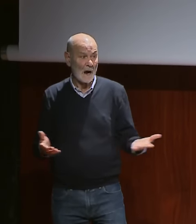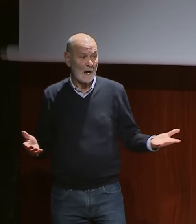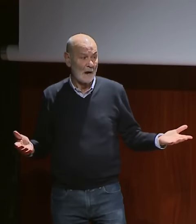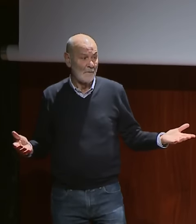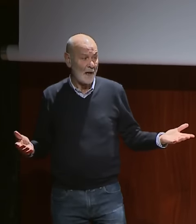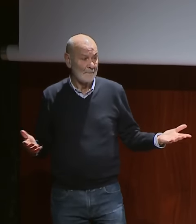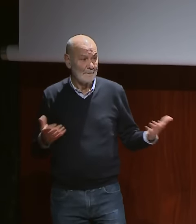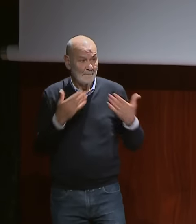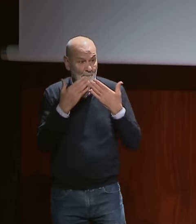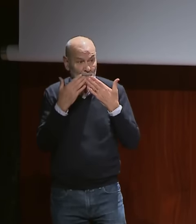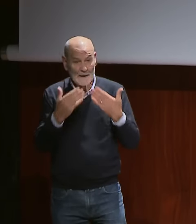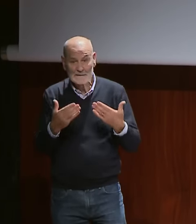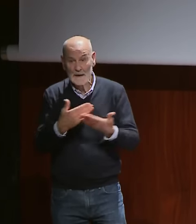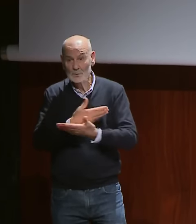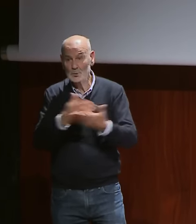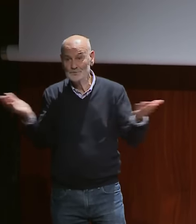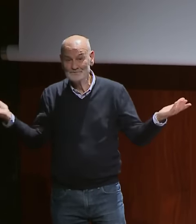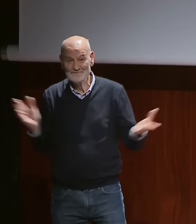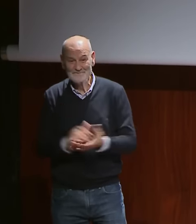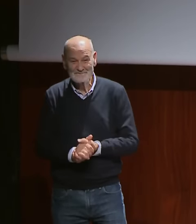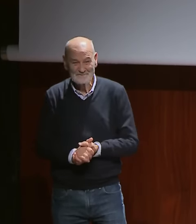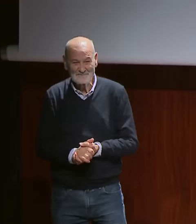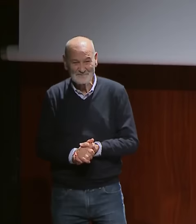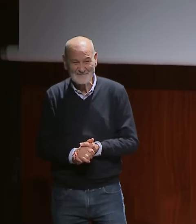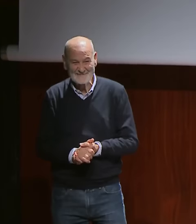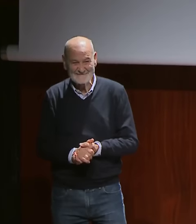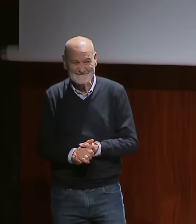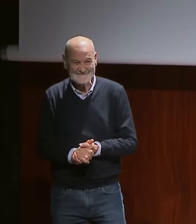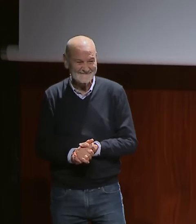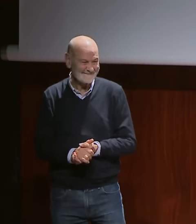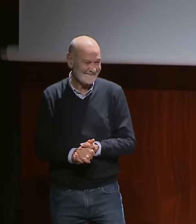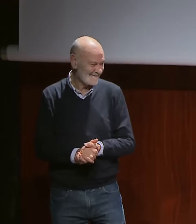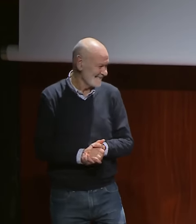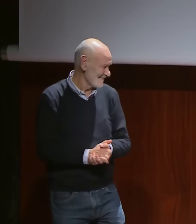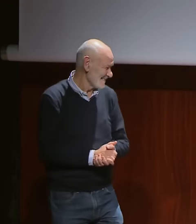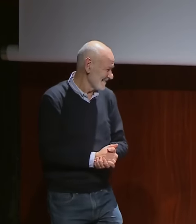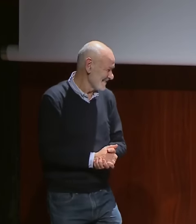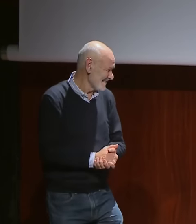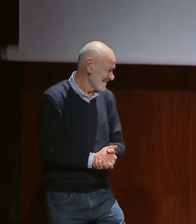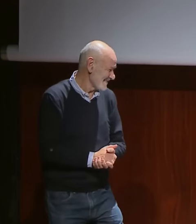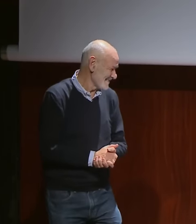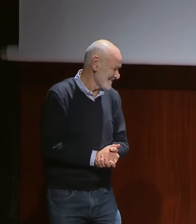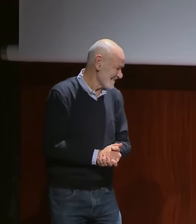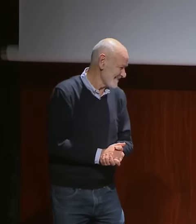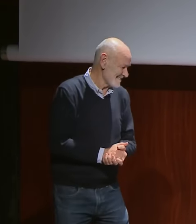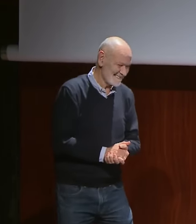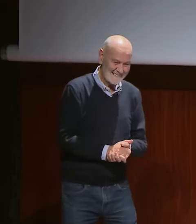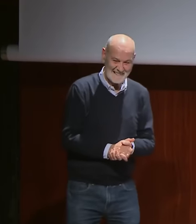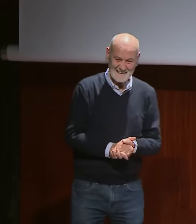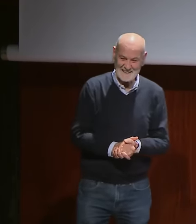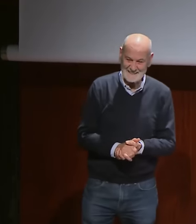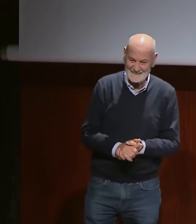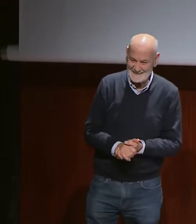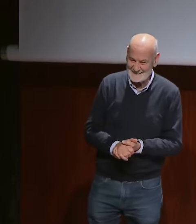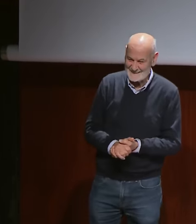qui continue à marcher. Et voilà, je voulais vous remercier tous pour cela.